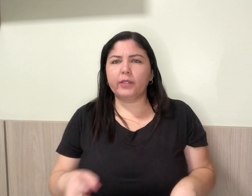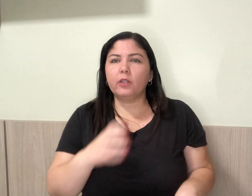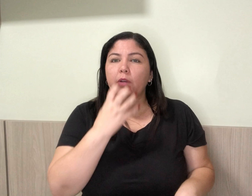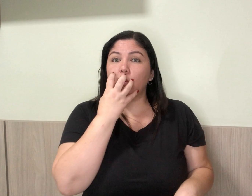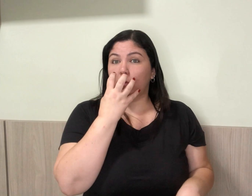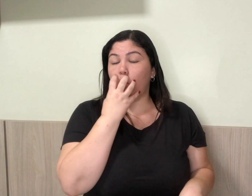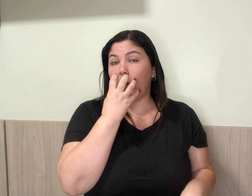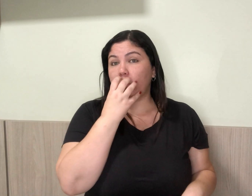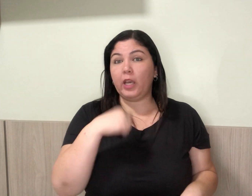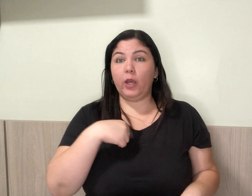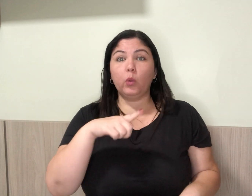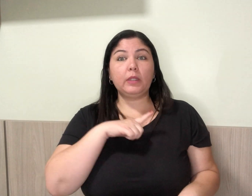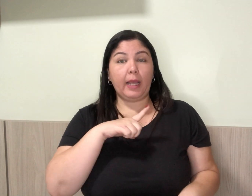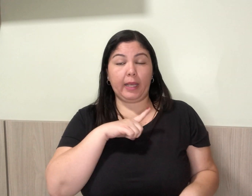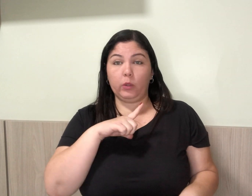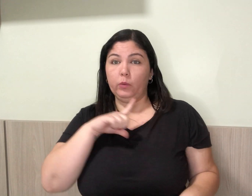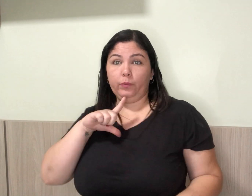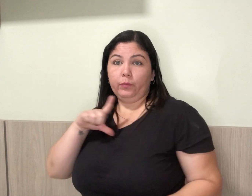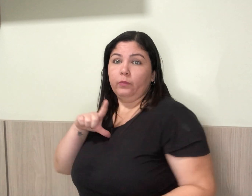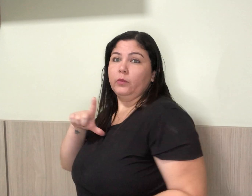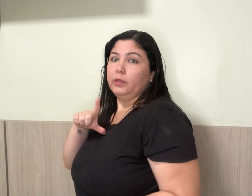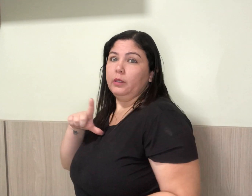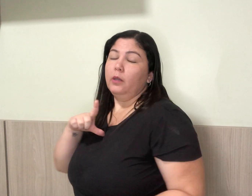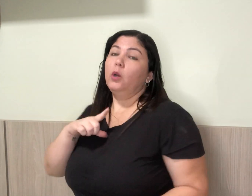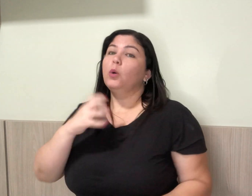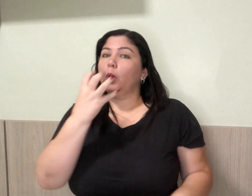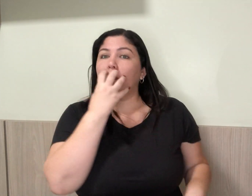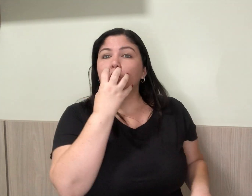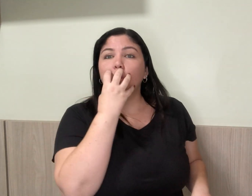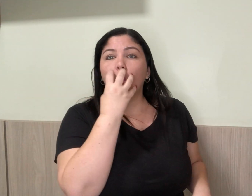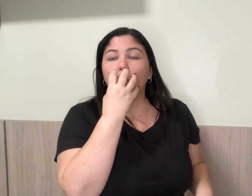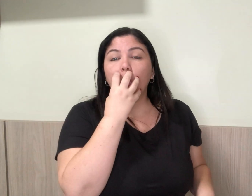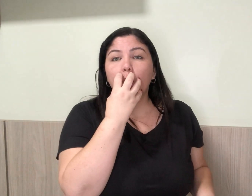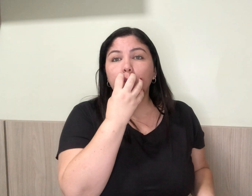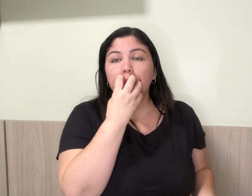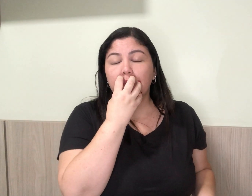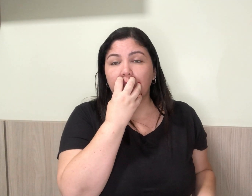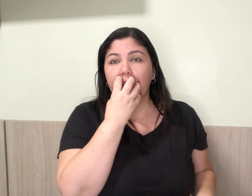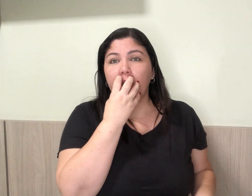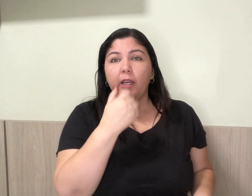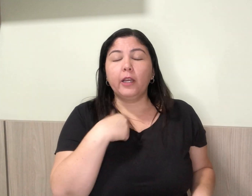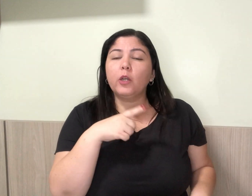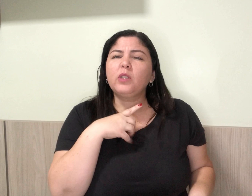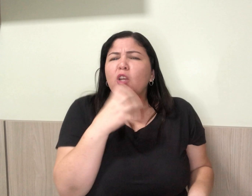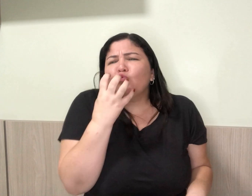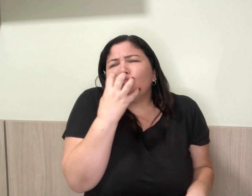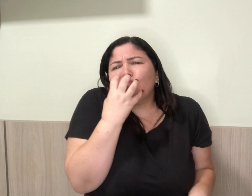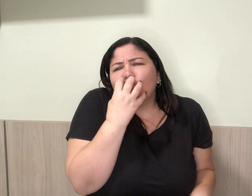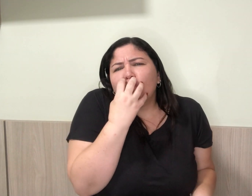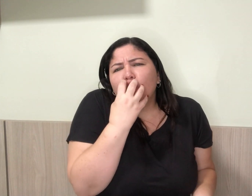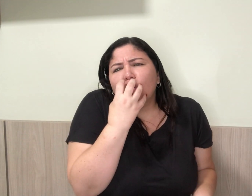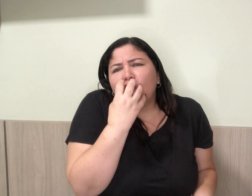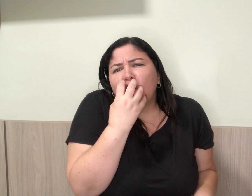Então, eu tenho um cachorro, né? Eu tenho um